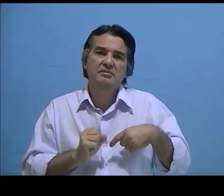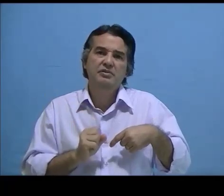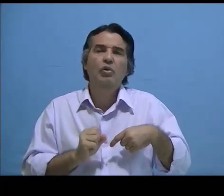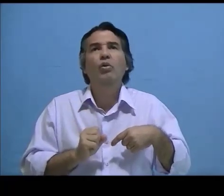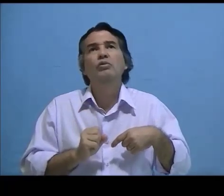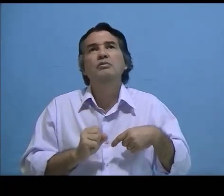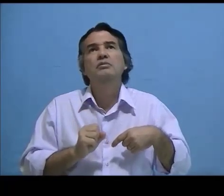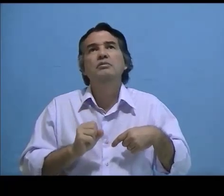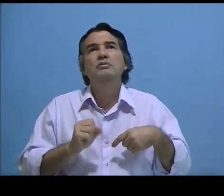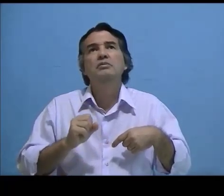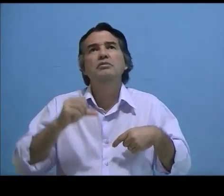ou